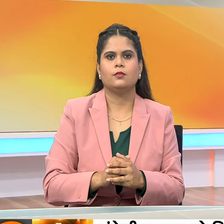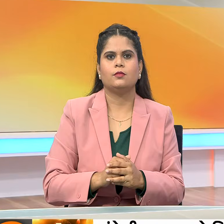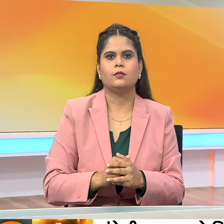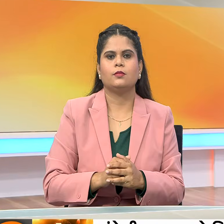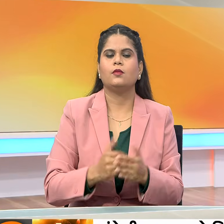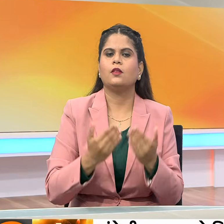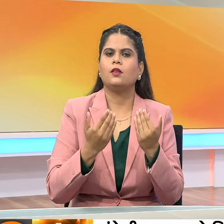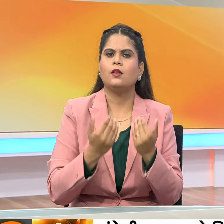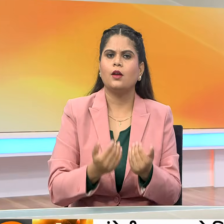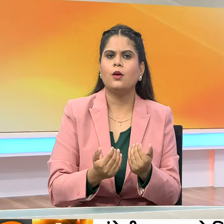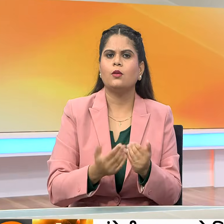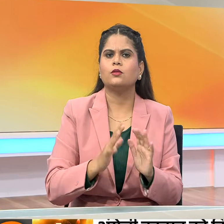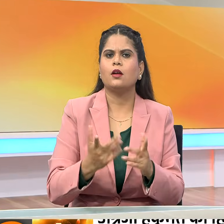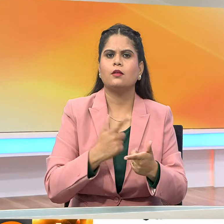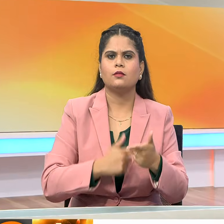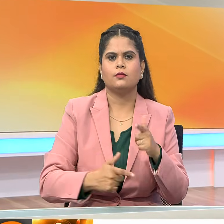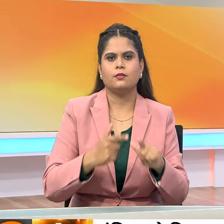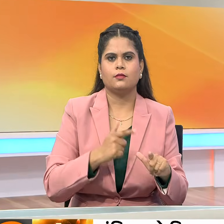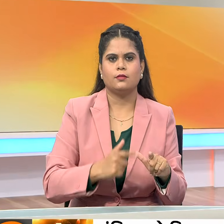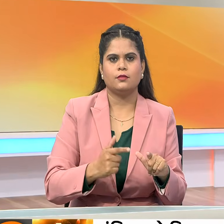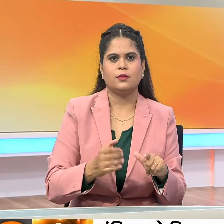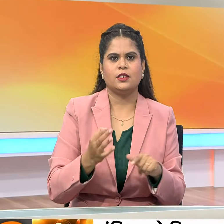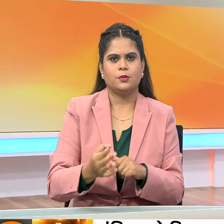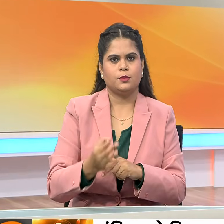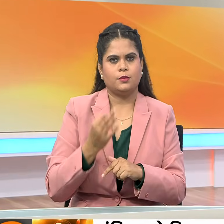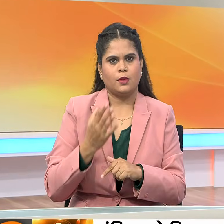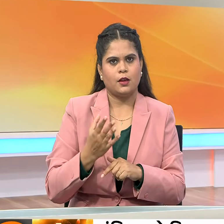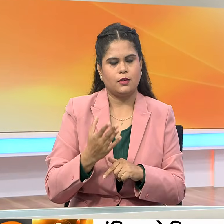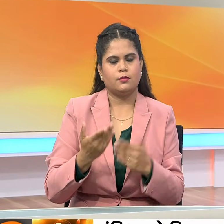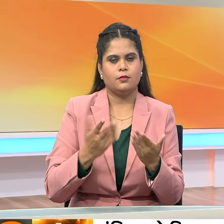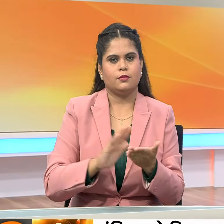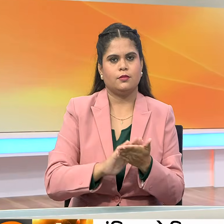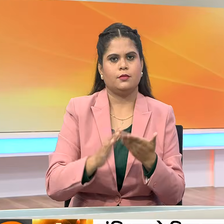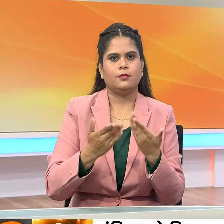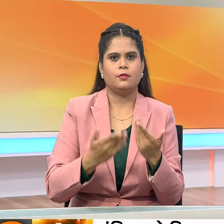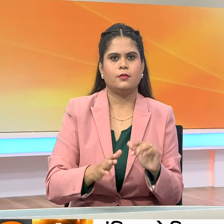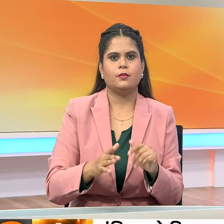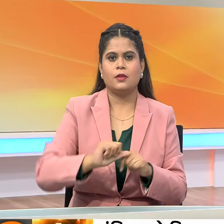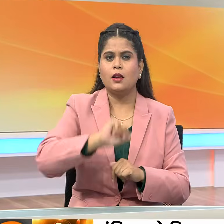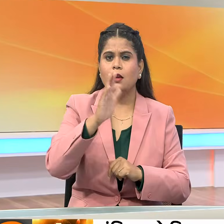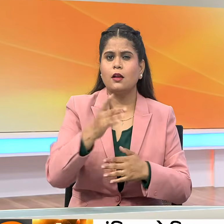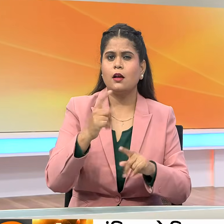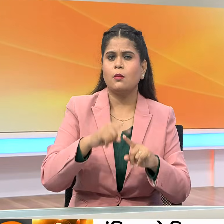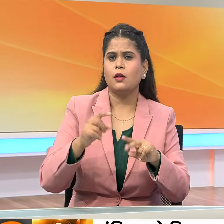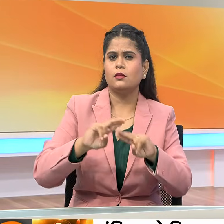तो फिलहाल के लिए सांकेतिक भाषा के इस विशेष बुलेटिन में बस इतना ही, लेकिन देश और दुनिया की तमाम